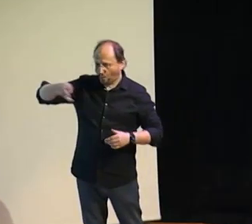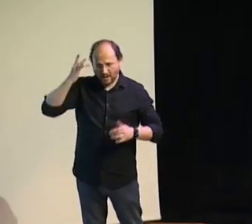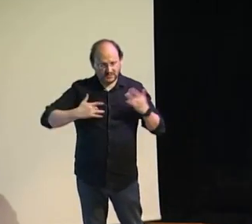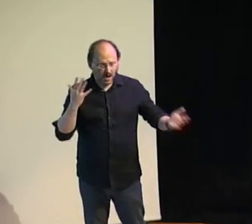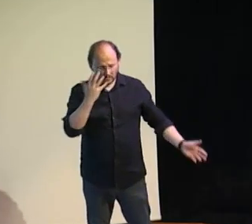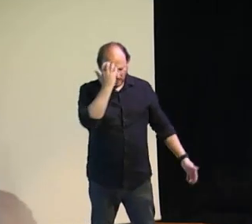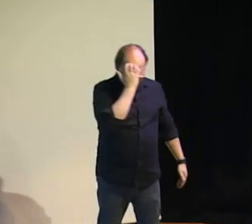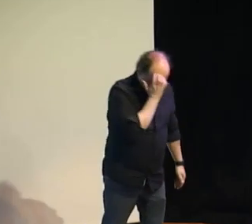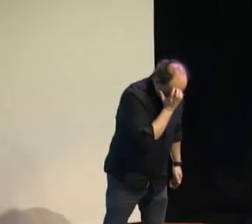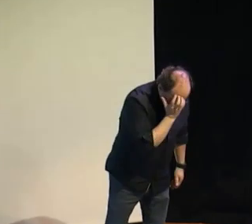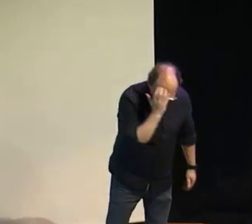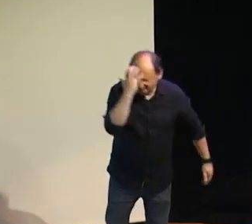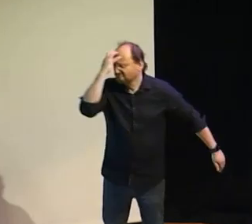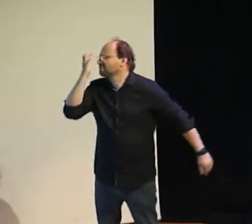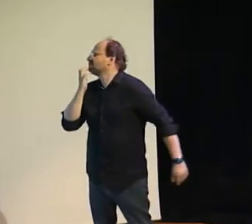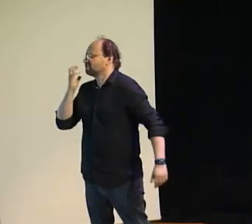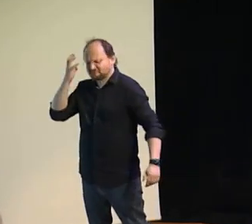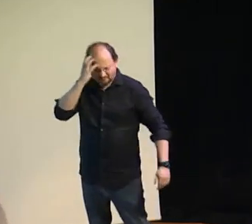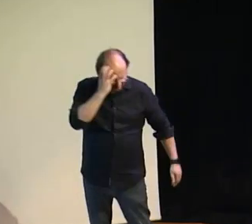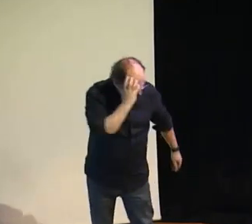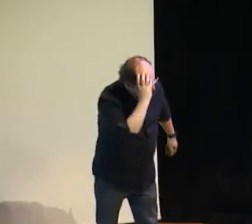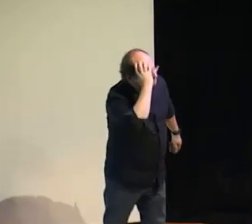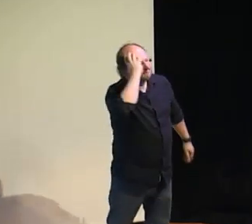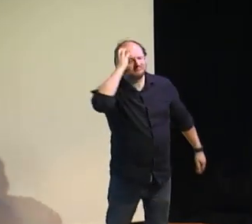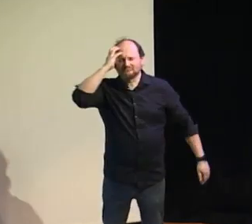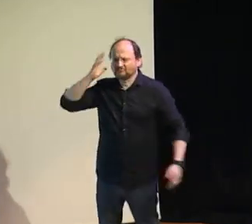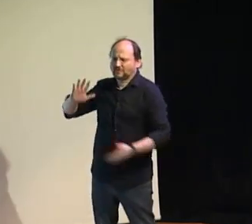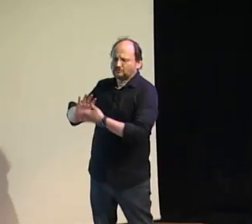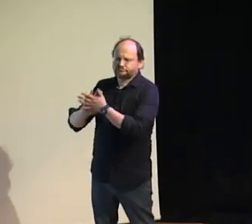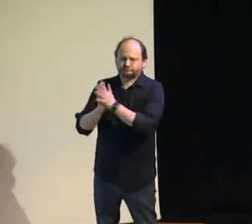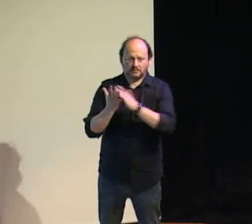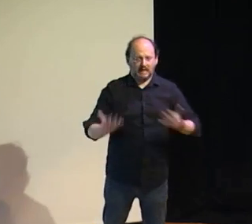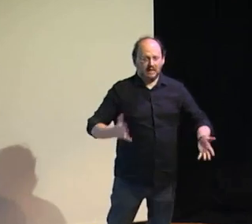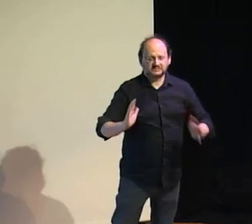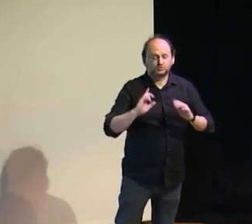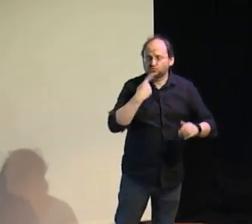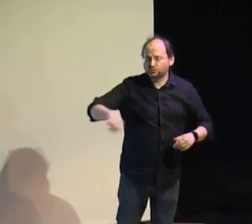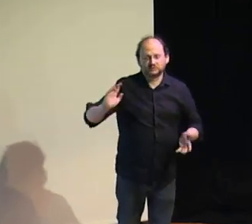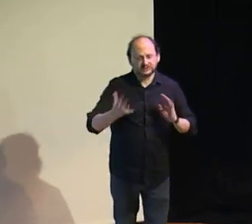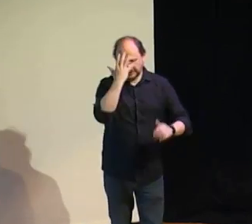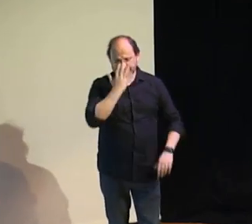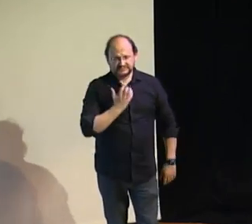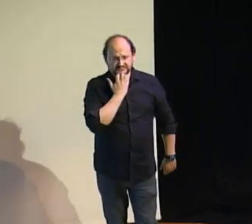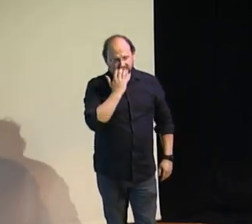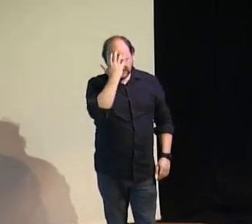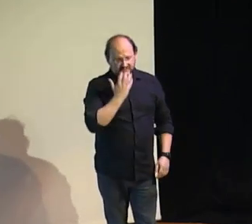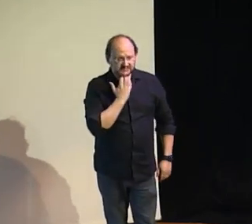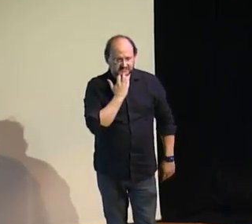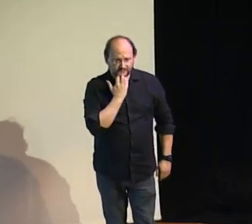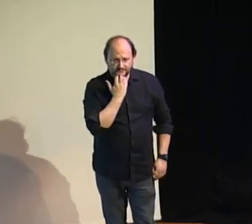la main qui est appuyée sur la pommette. Les personnes dans le théâtre romain qui se tiennent la tête, comme je vous montre. Et aujourd'hui, on signe triste comme ça sur le